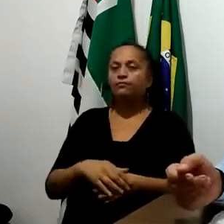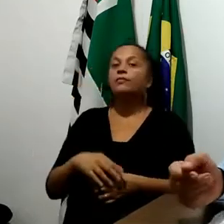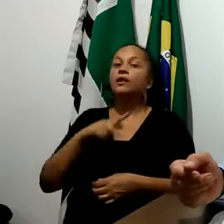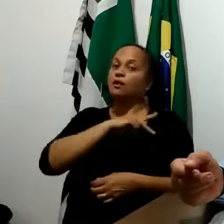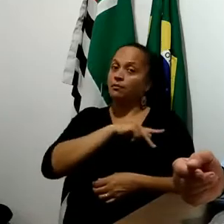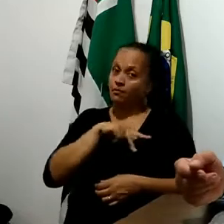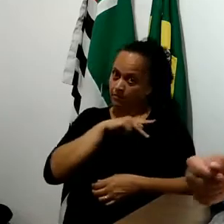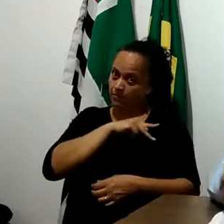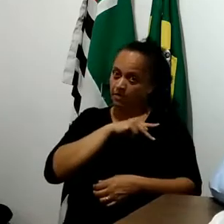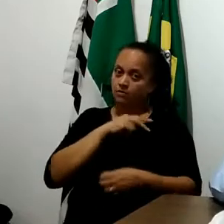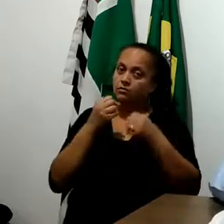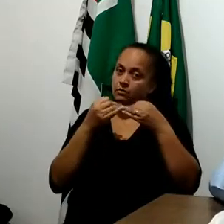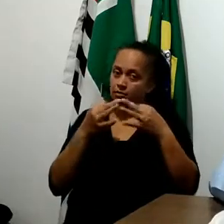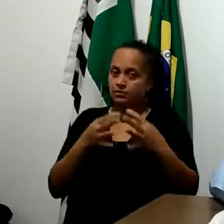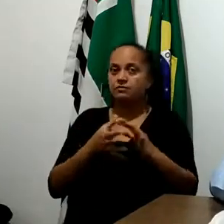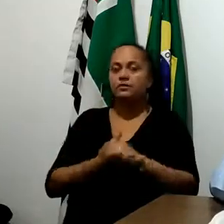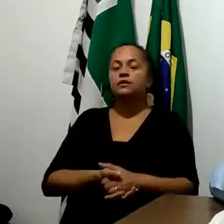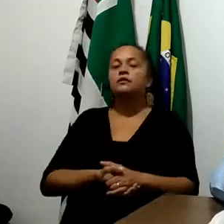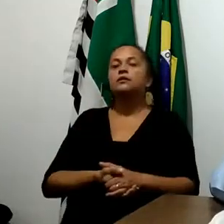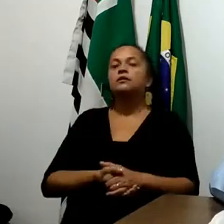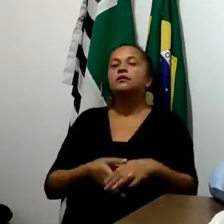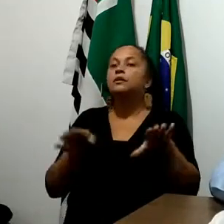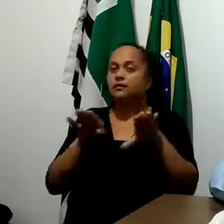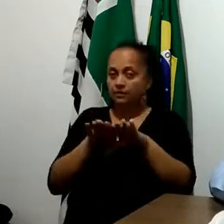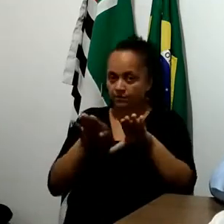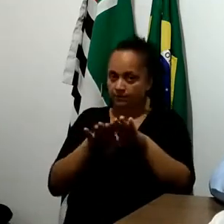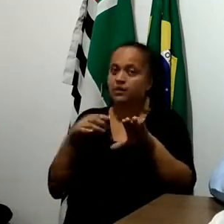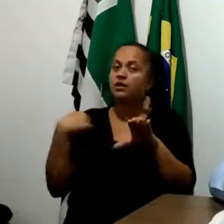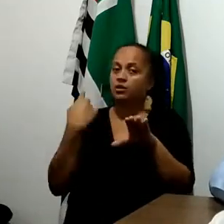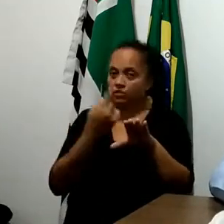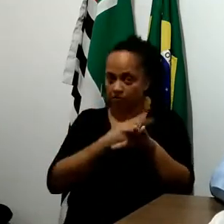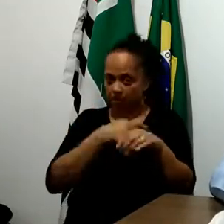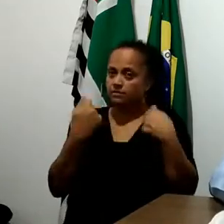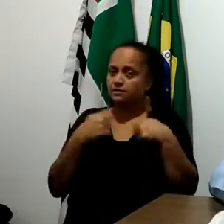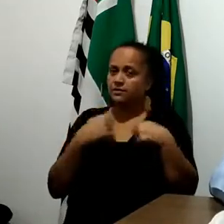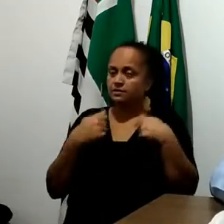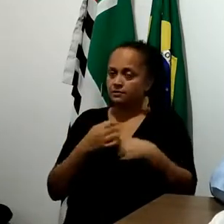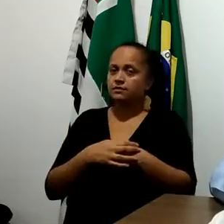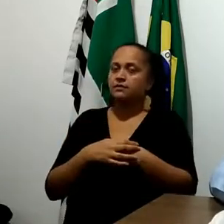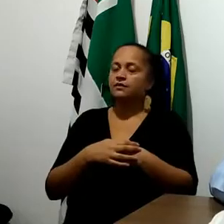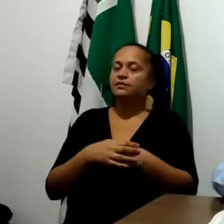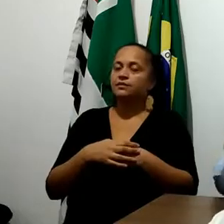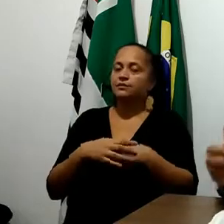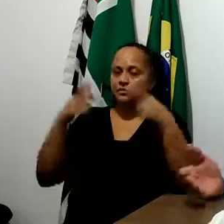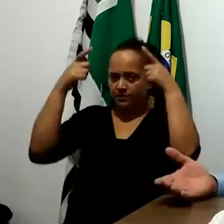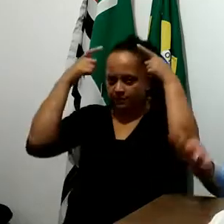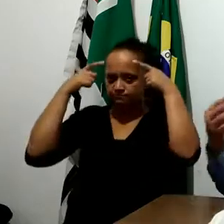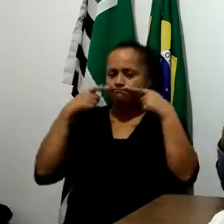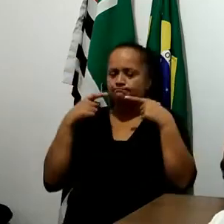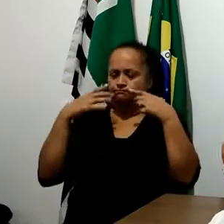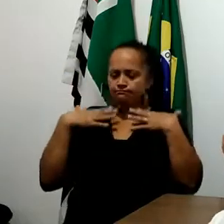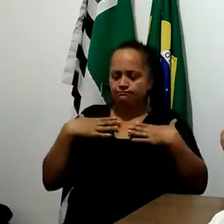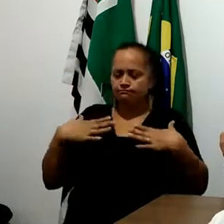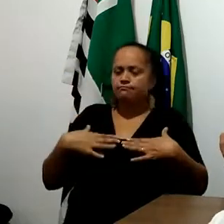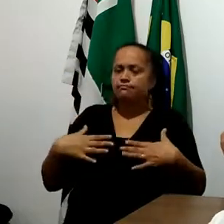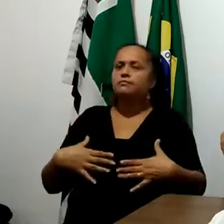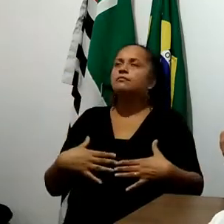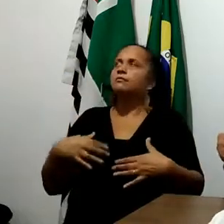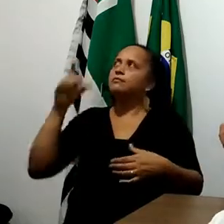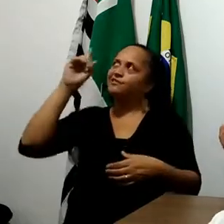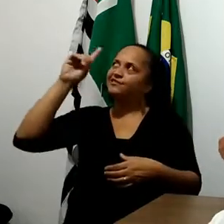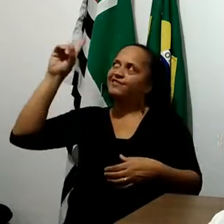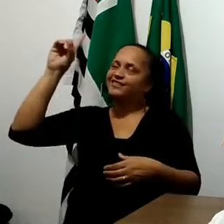analogia de uma armadura de um soldado trazendo para o mundo espiritual. Nós precisamos nos revestir dessa